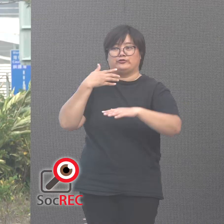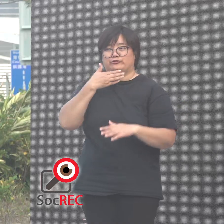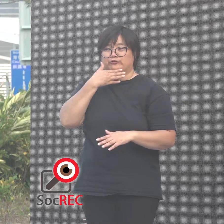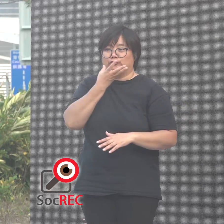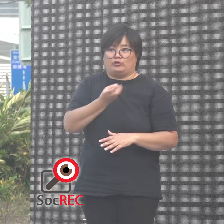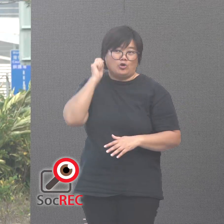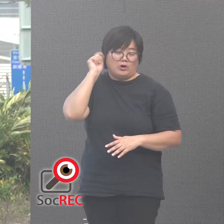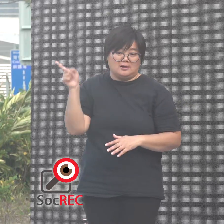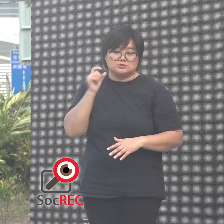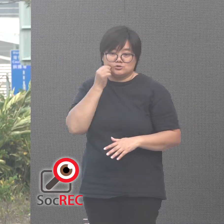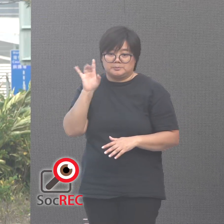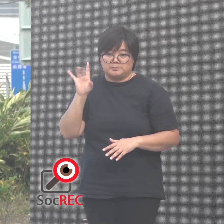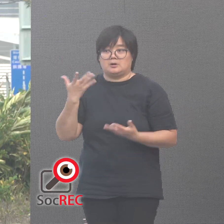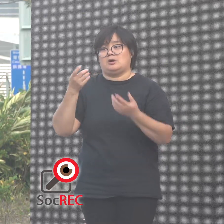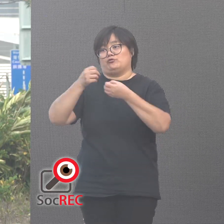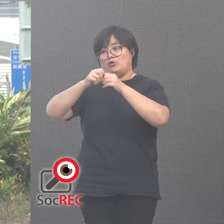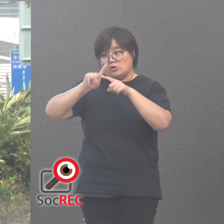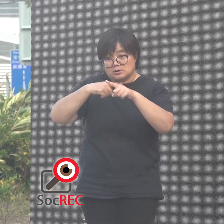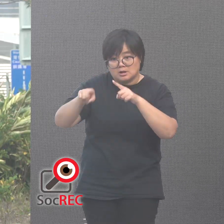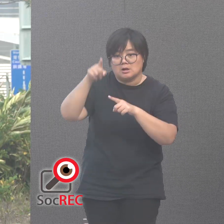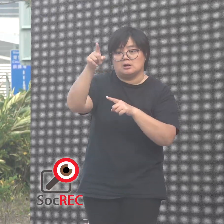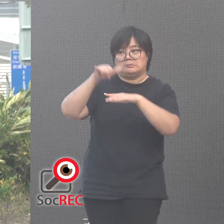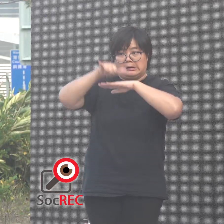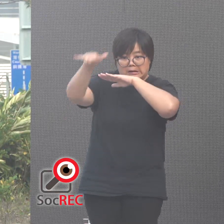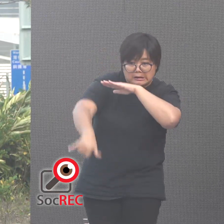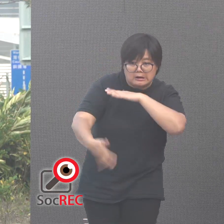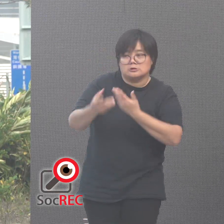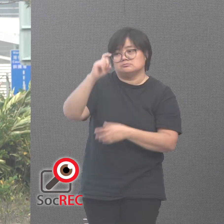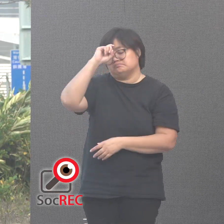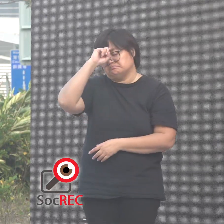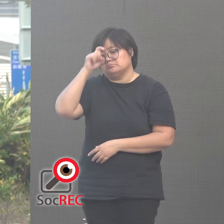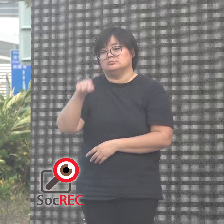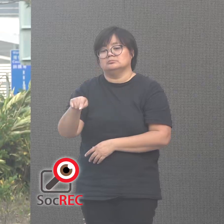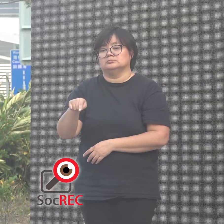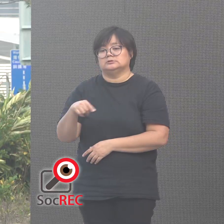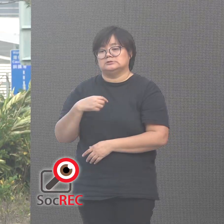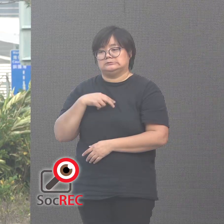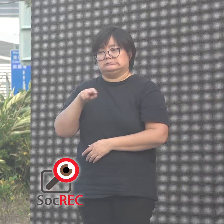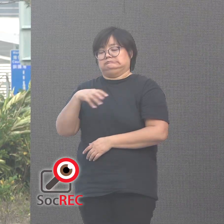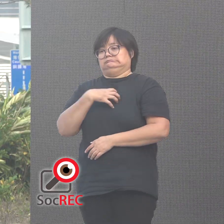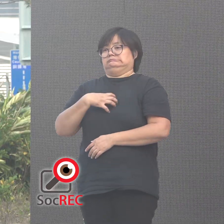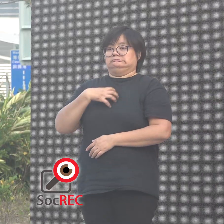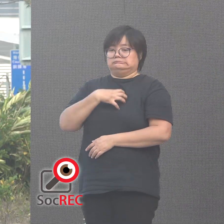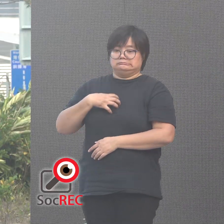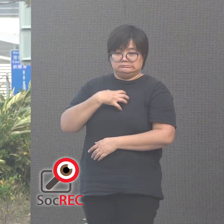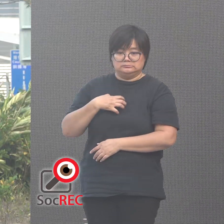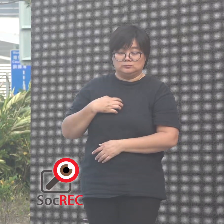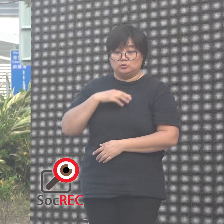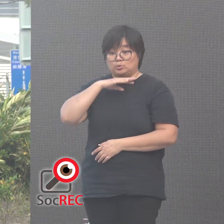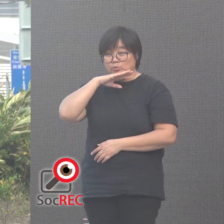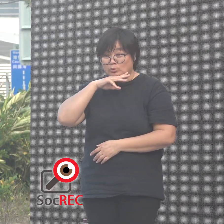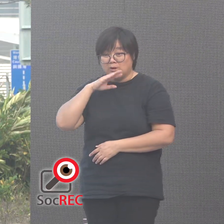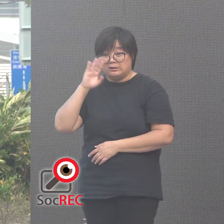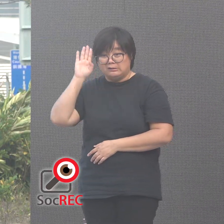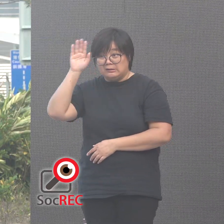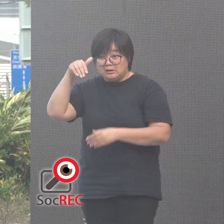我好激動，我係唔知點講。我睇翻，如果我哋唔能夠有普選嘅時候，我哋唔能夠對得